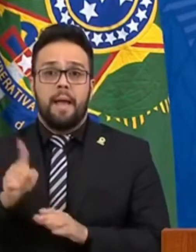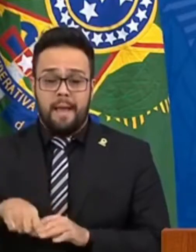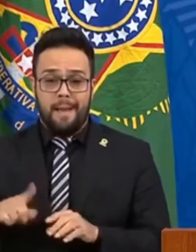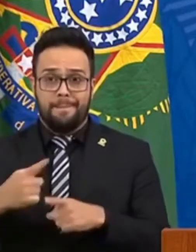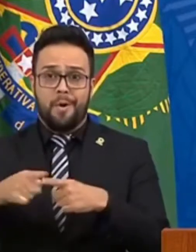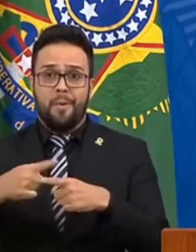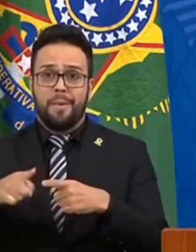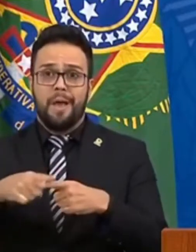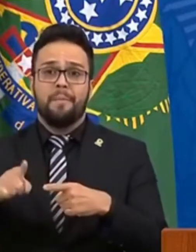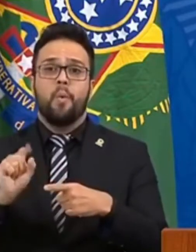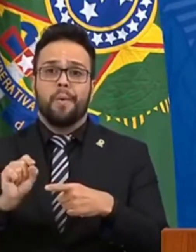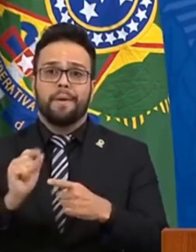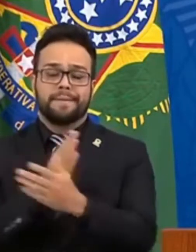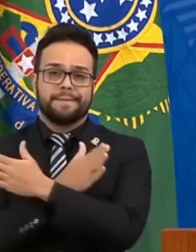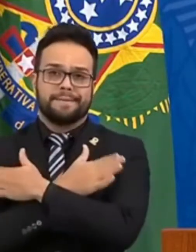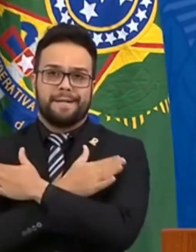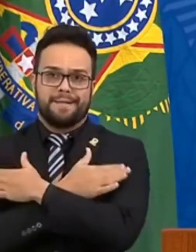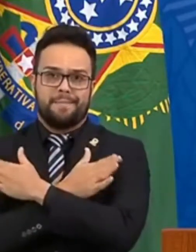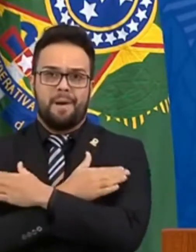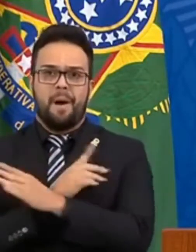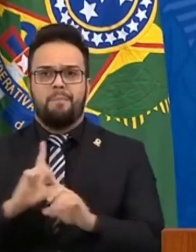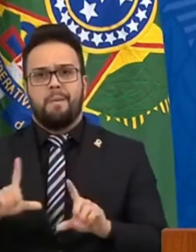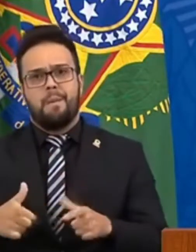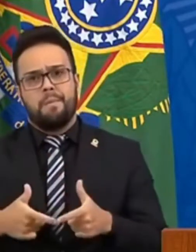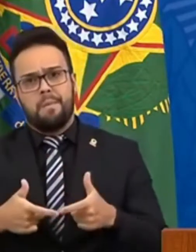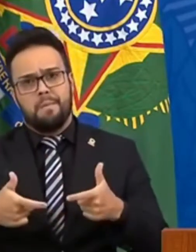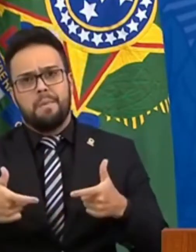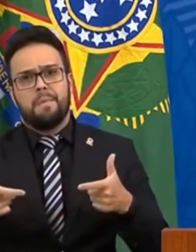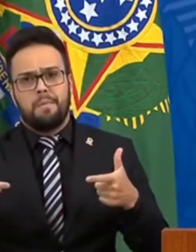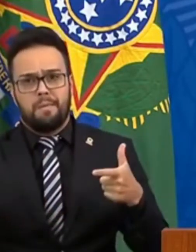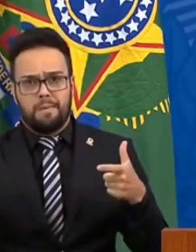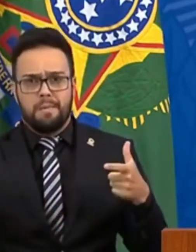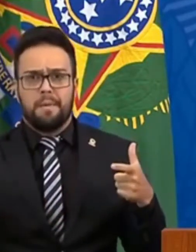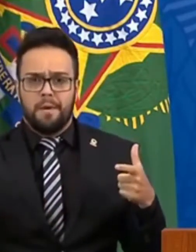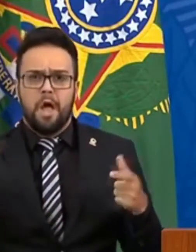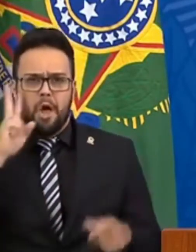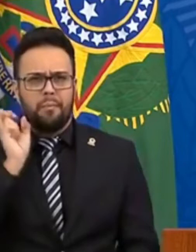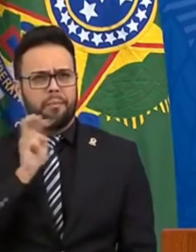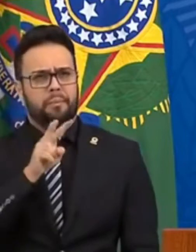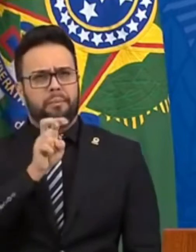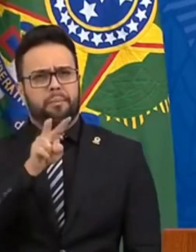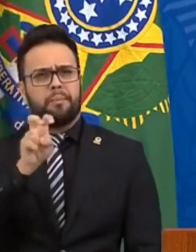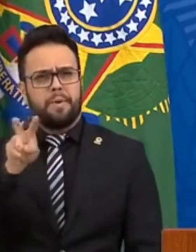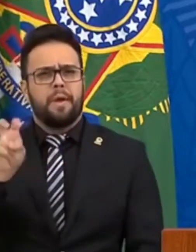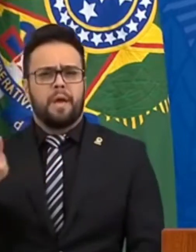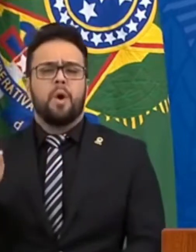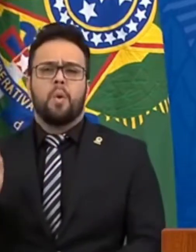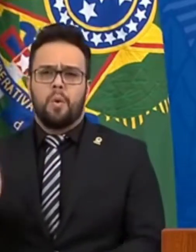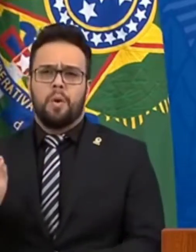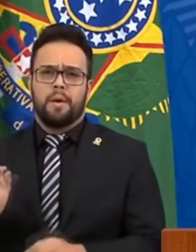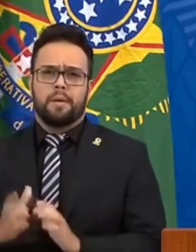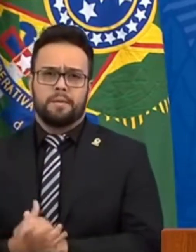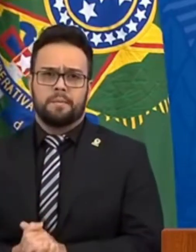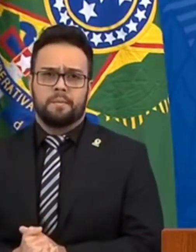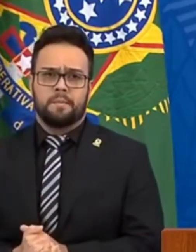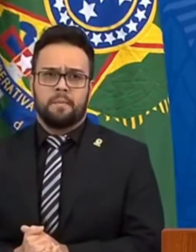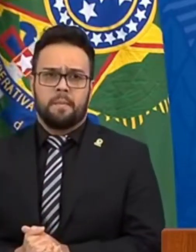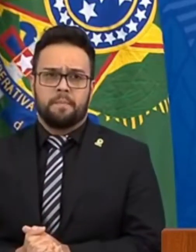desemprego que cada vez mais e nós vemos que são